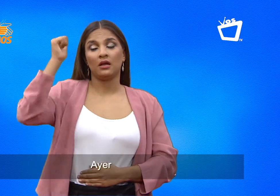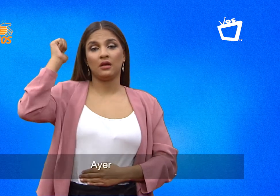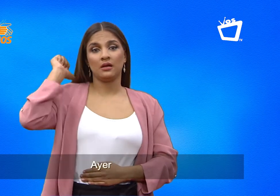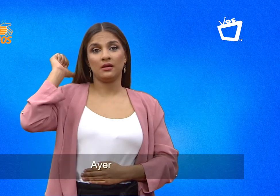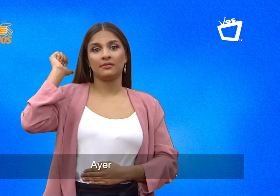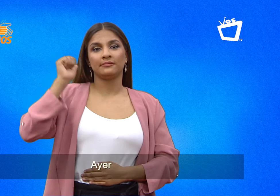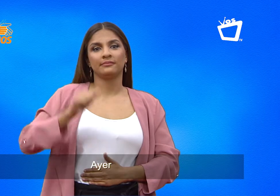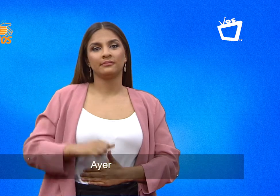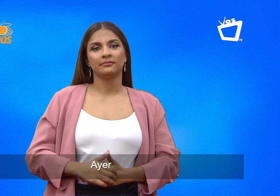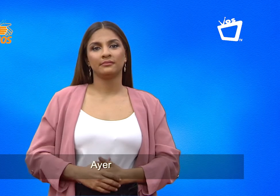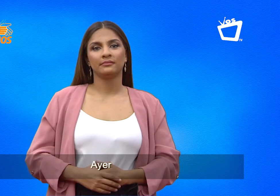Ayer.